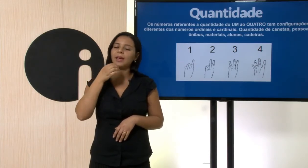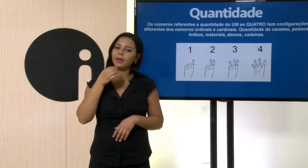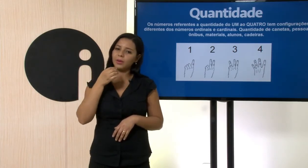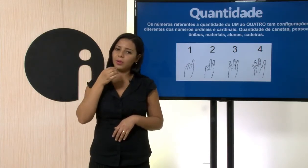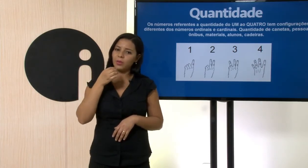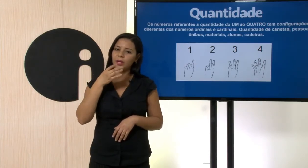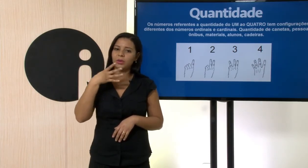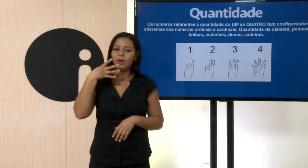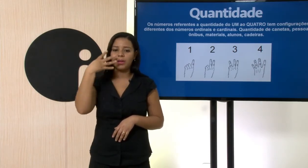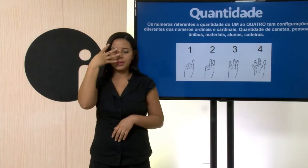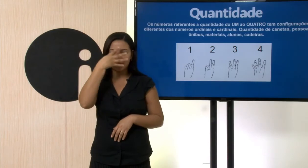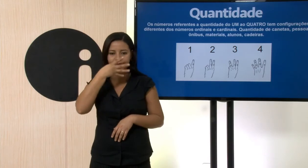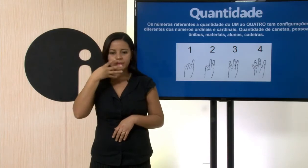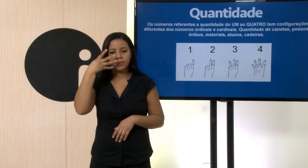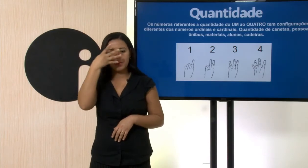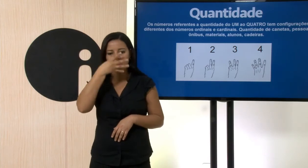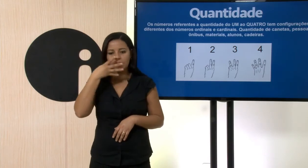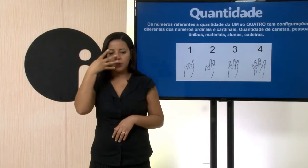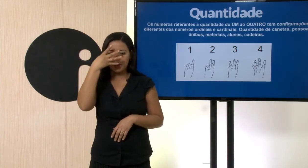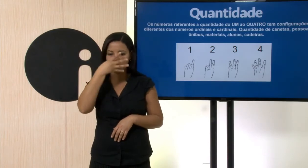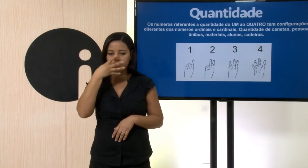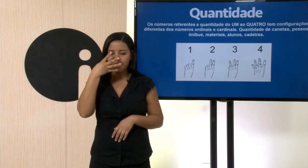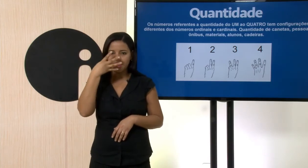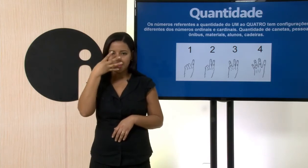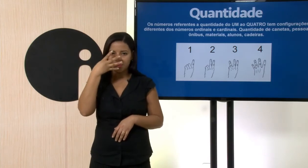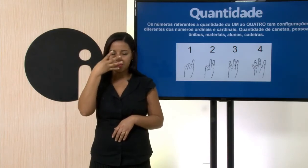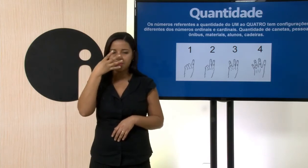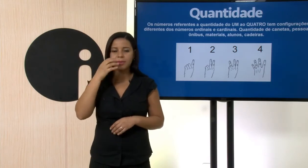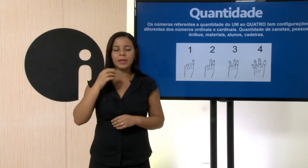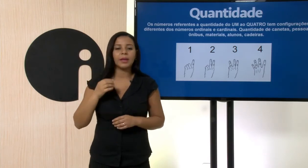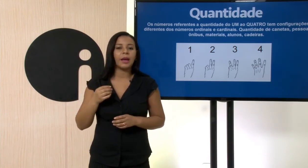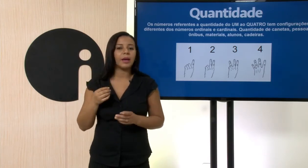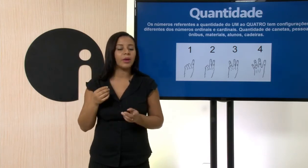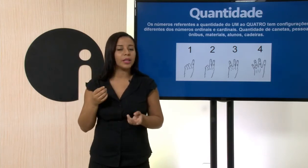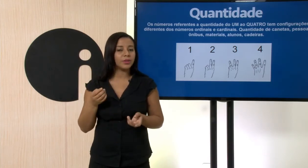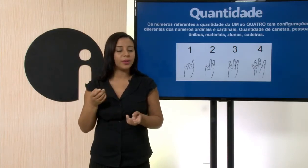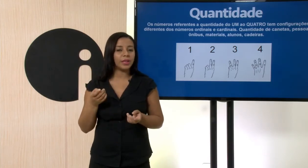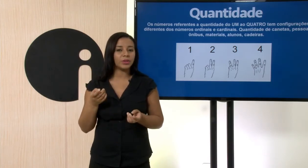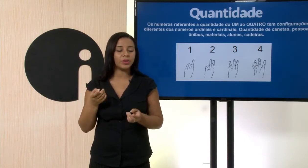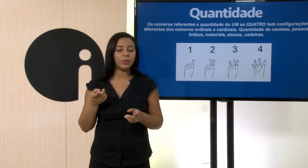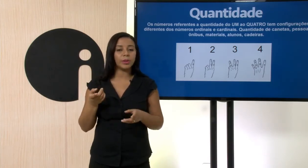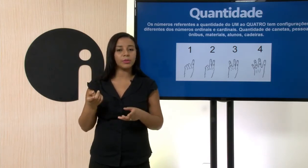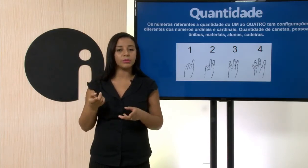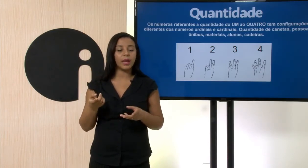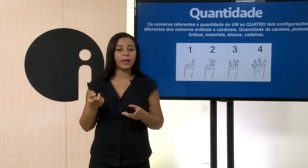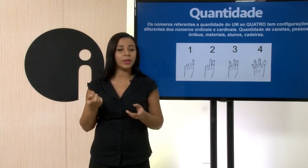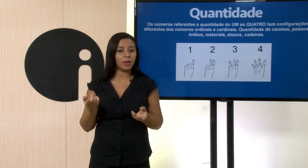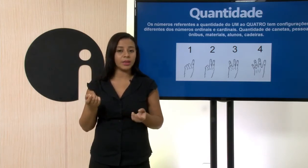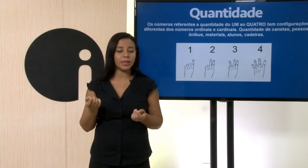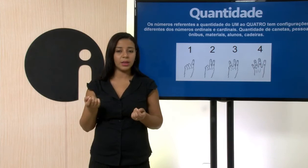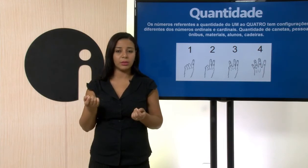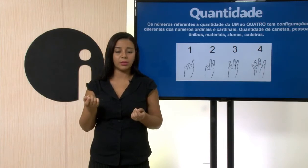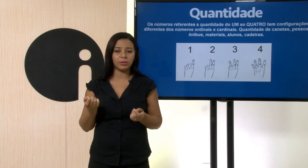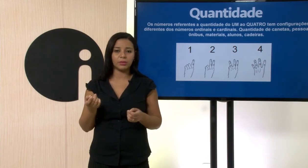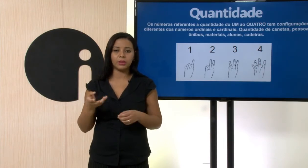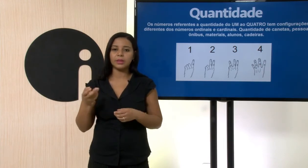até 4 horas. 4 horas de duração. Agora, é diferente de eu perguntar que horas são. Se eu